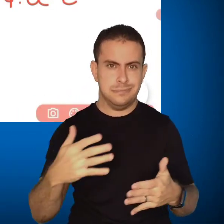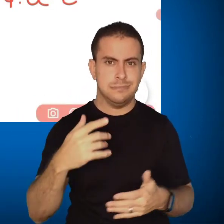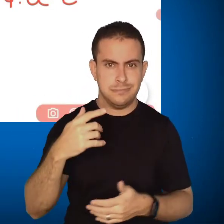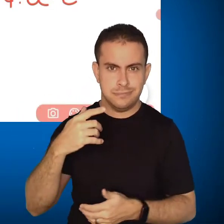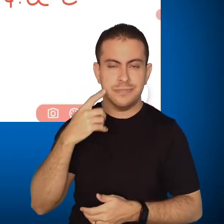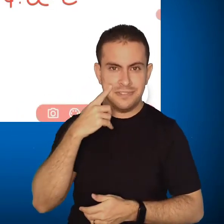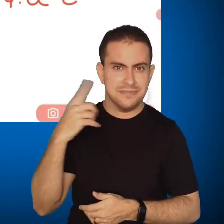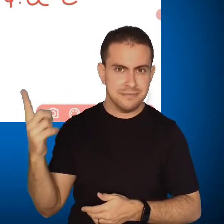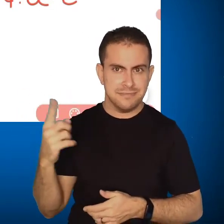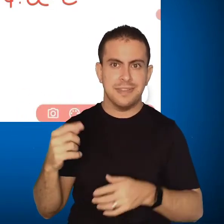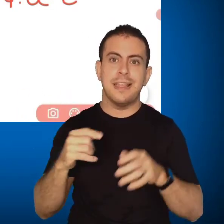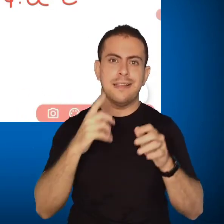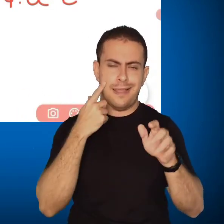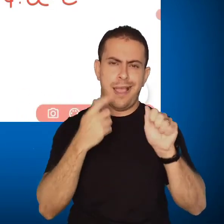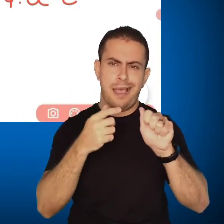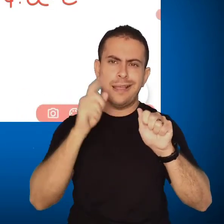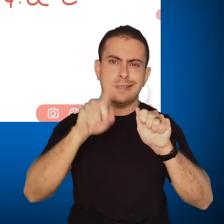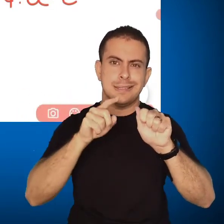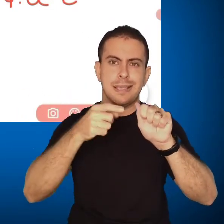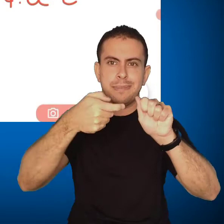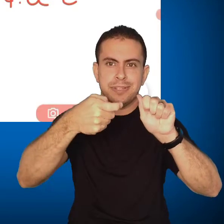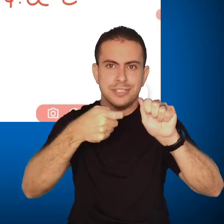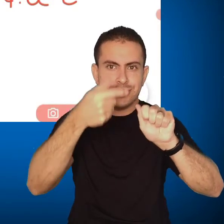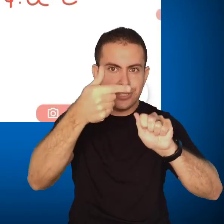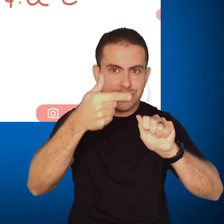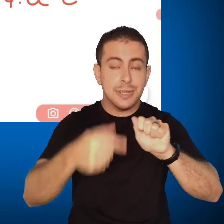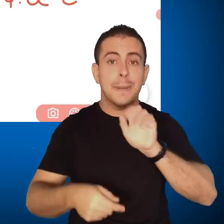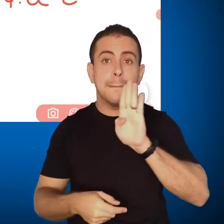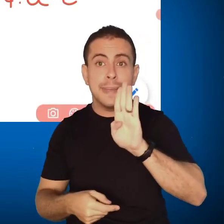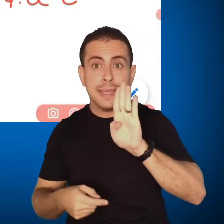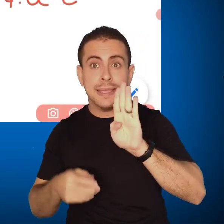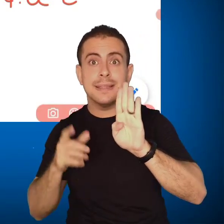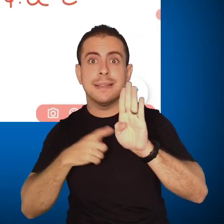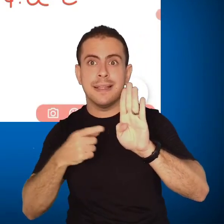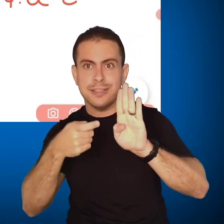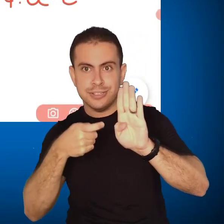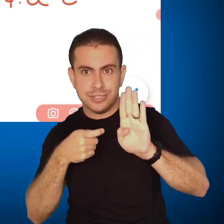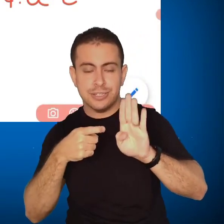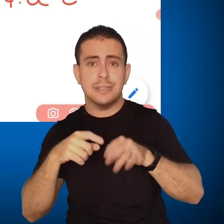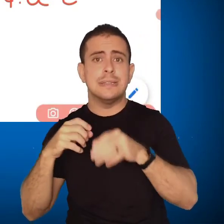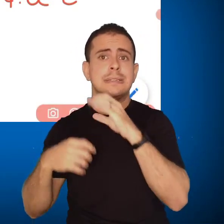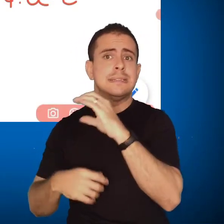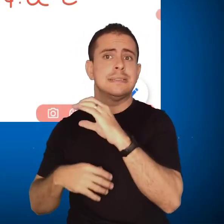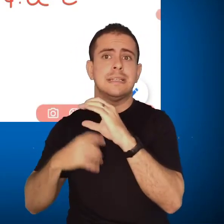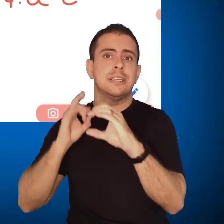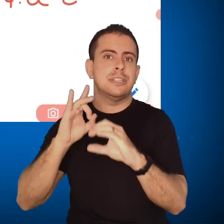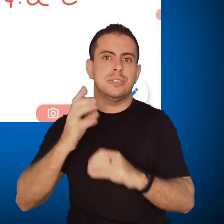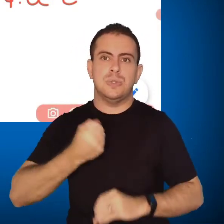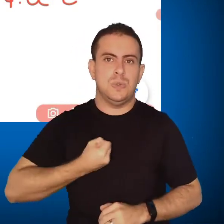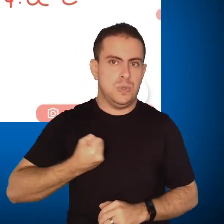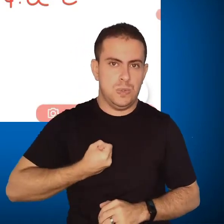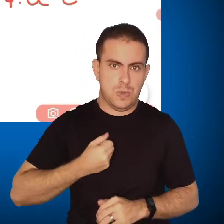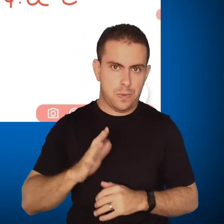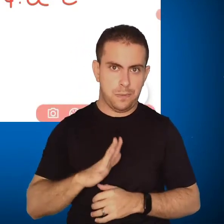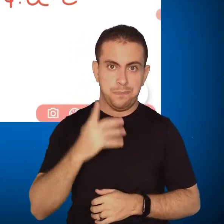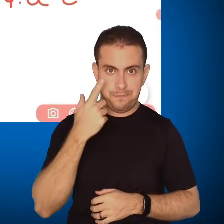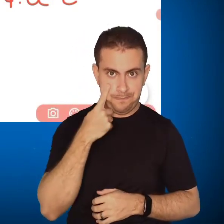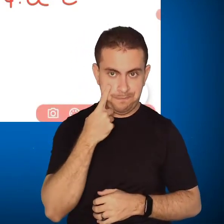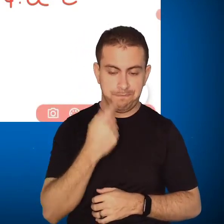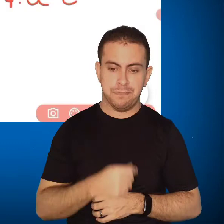x ao quadrado, acabamos de falar. O B é o coeficiente de x e o C, esse cara, né, que é o termo independente. Então vamos